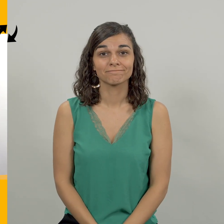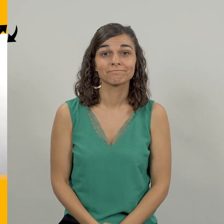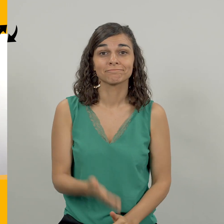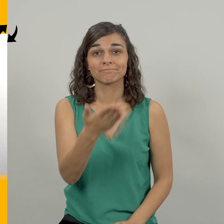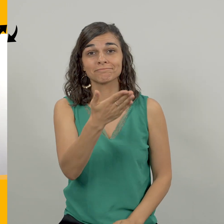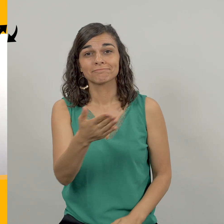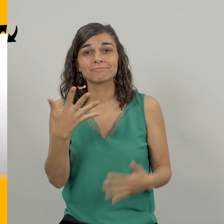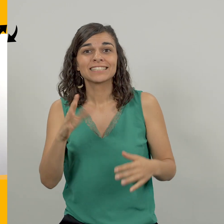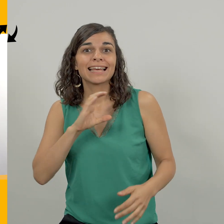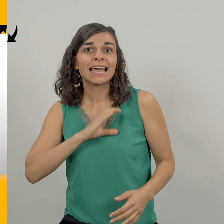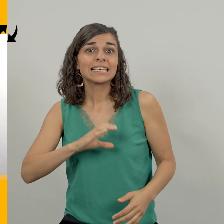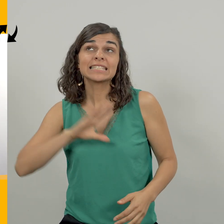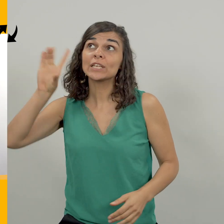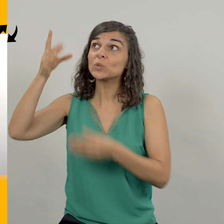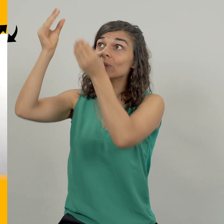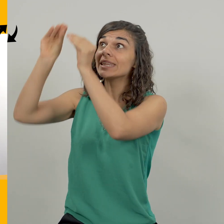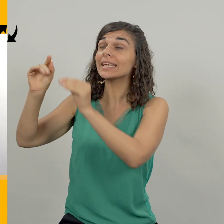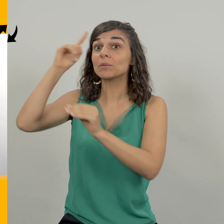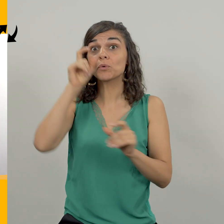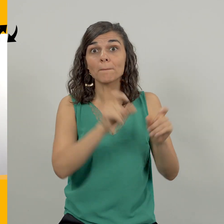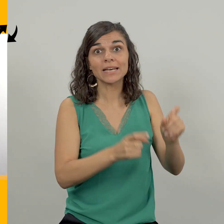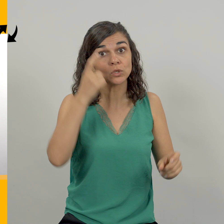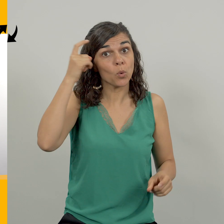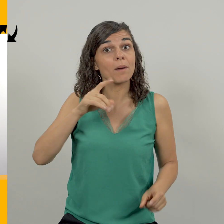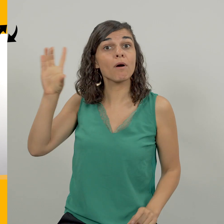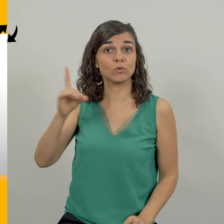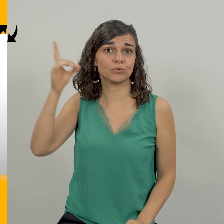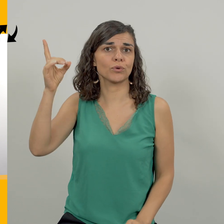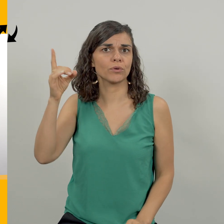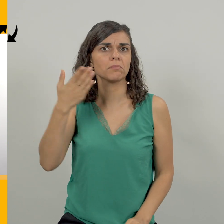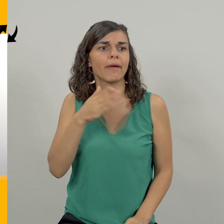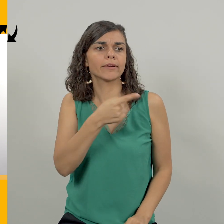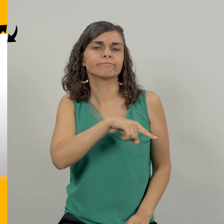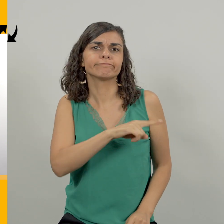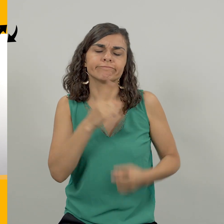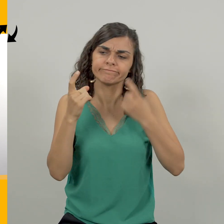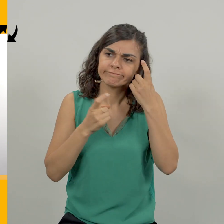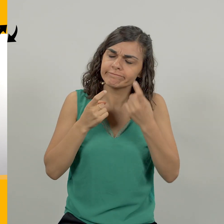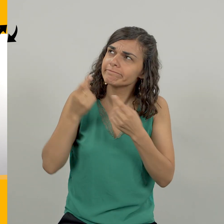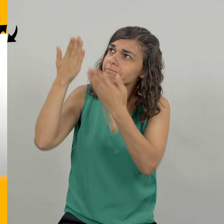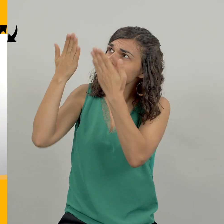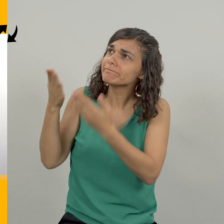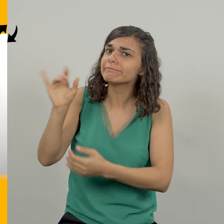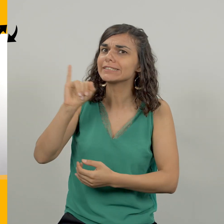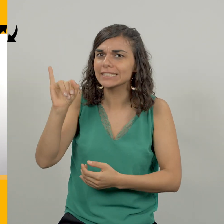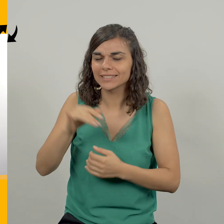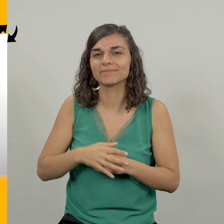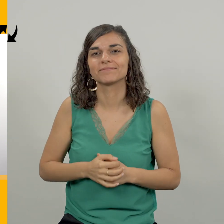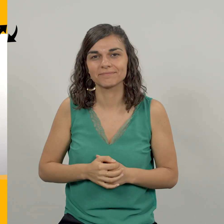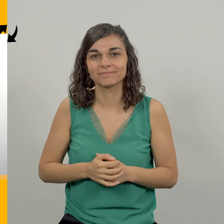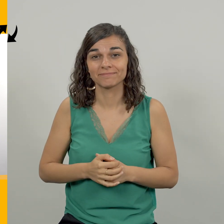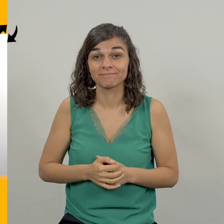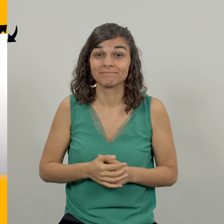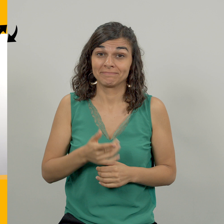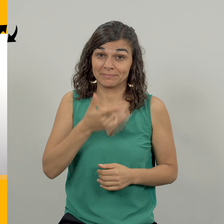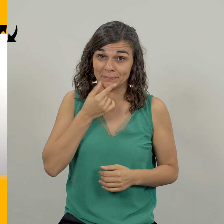Avez-vous déjà essayé de décrire Dieu à des personnes qui ne croient pas en lui, mais qui se posent des questions? C'est un exercice